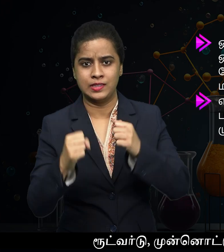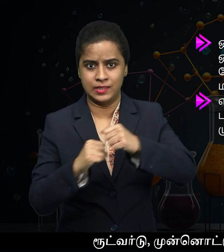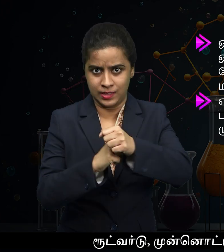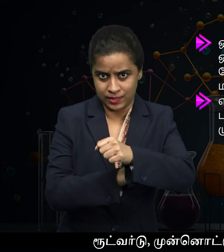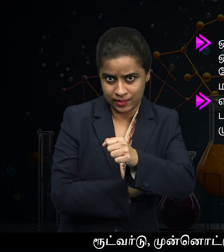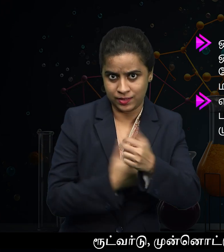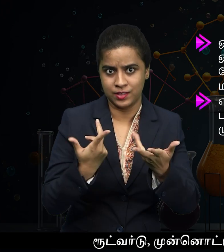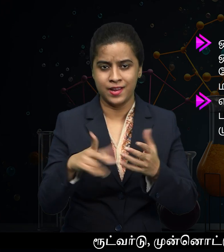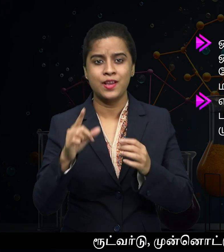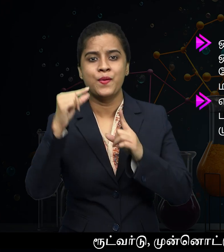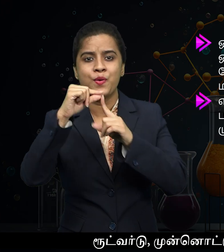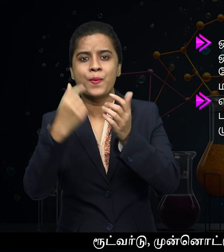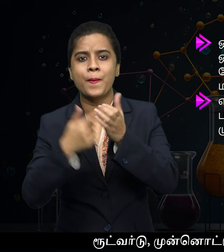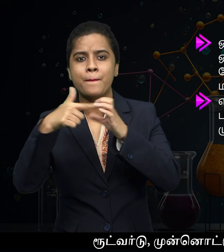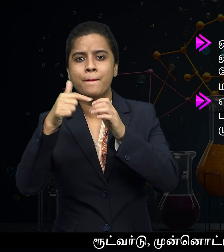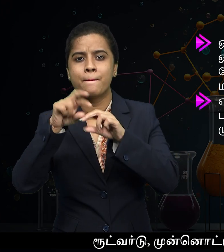முன்னொட்டு,